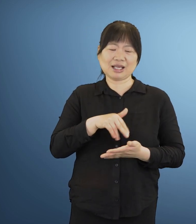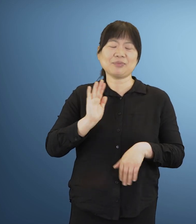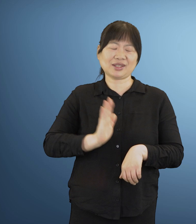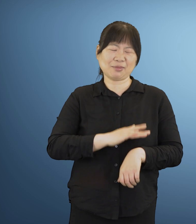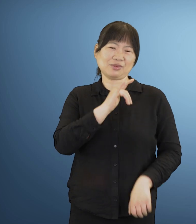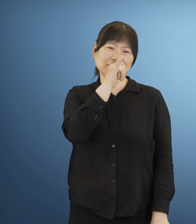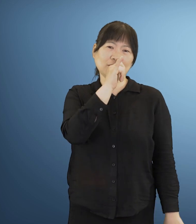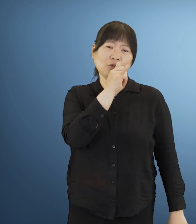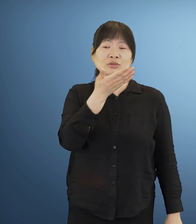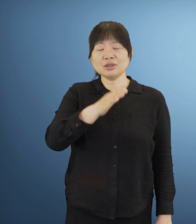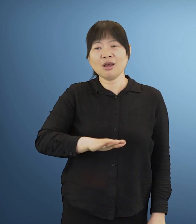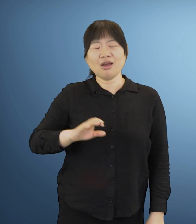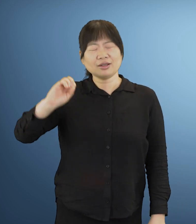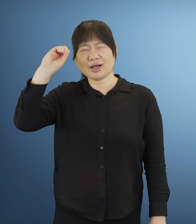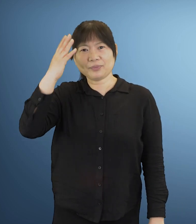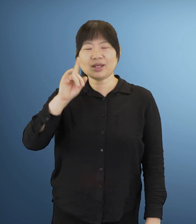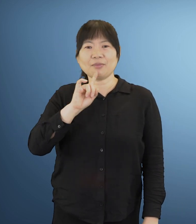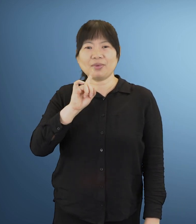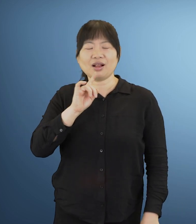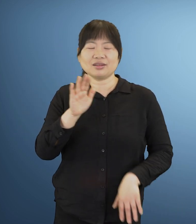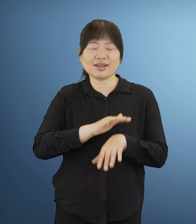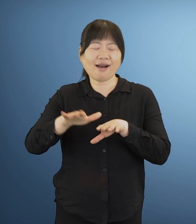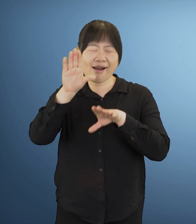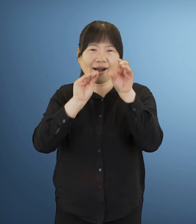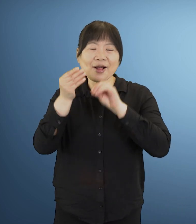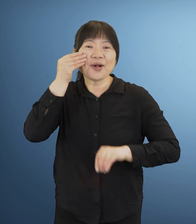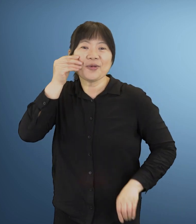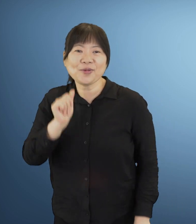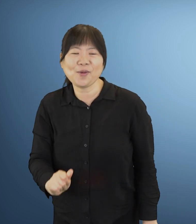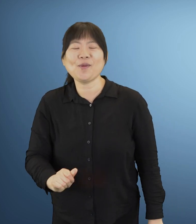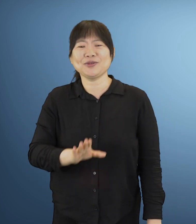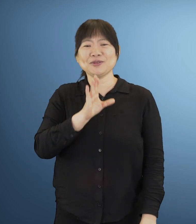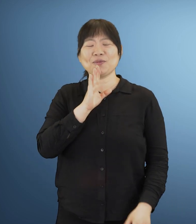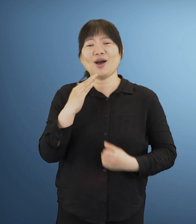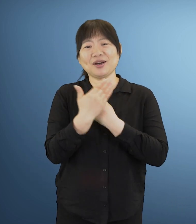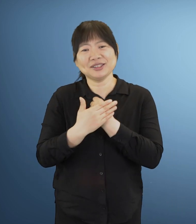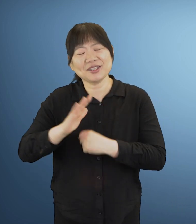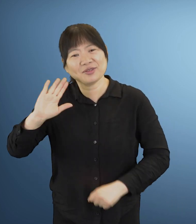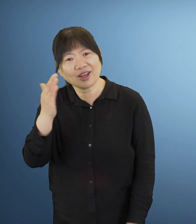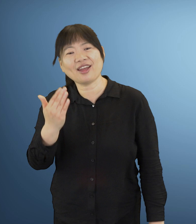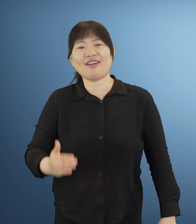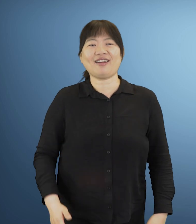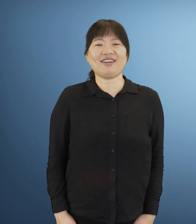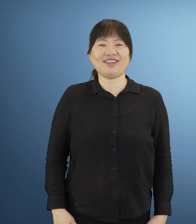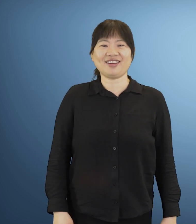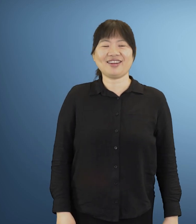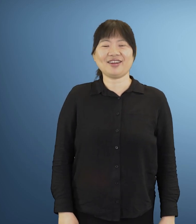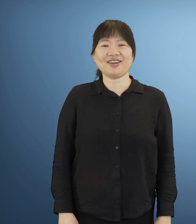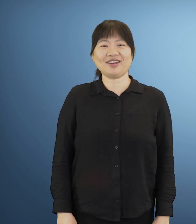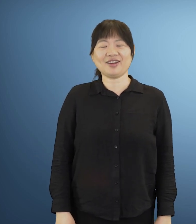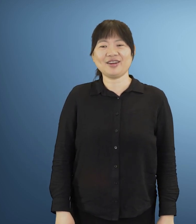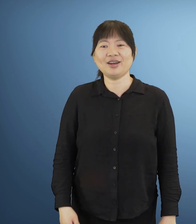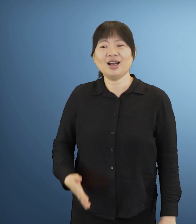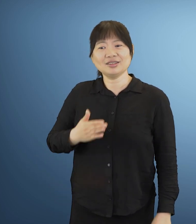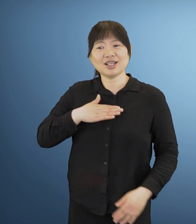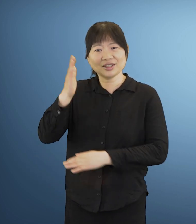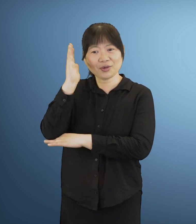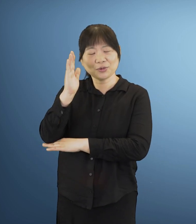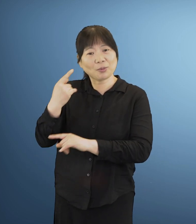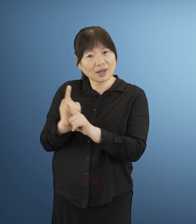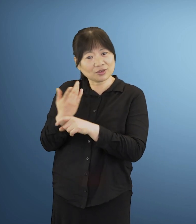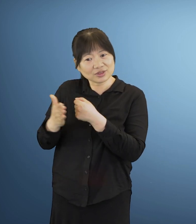너무 잘 들어온다는 거예요. 너무 은혜가 되고 전부 자기 얘기고. 그럼 제 설교가